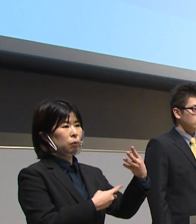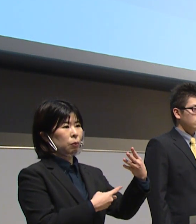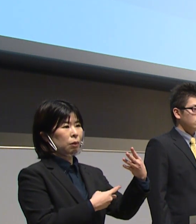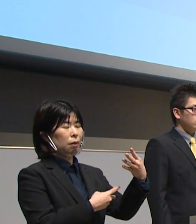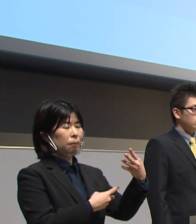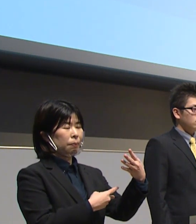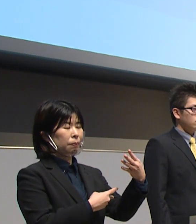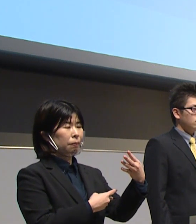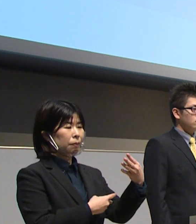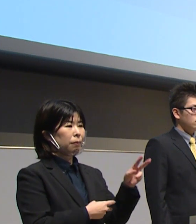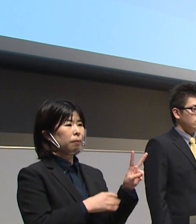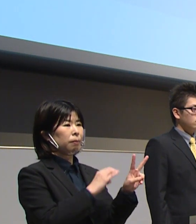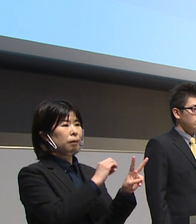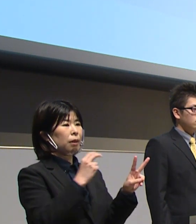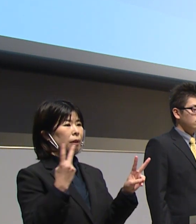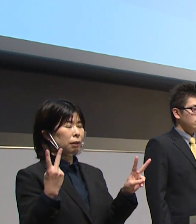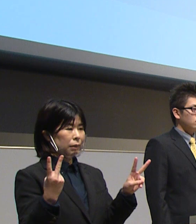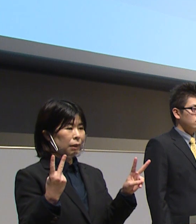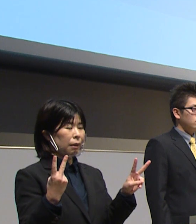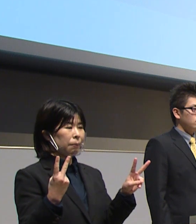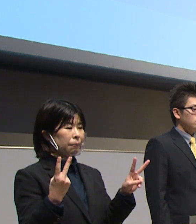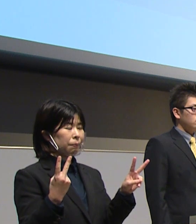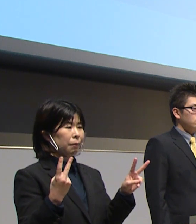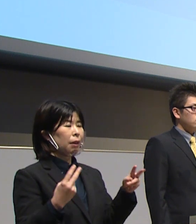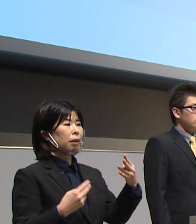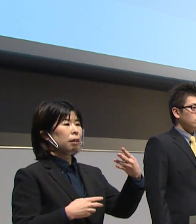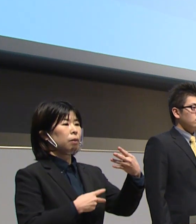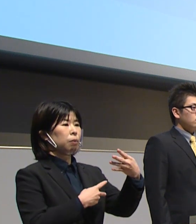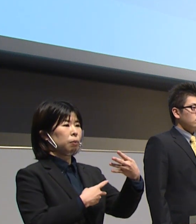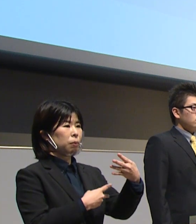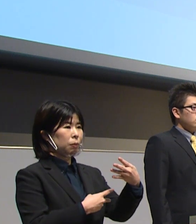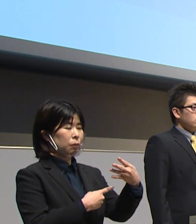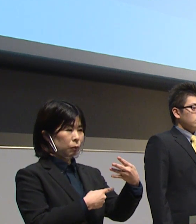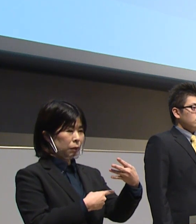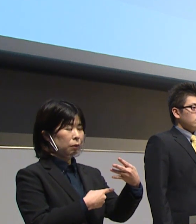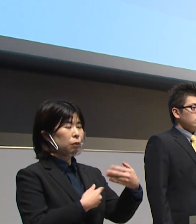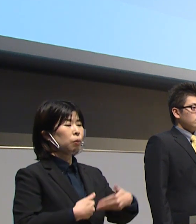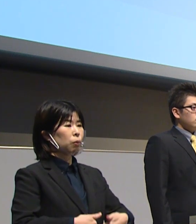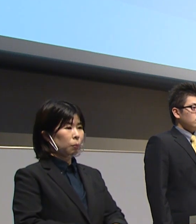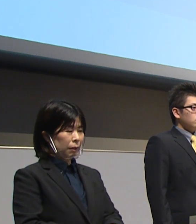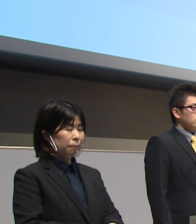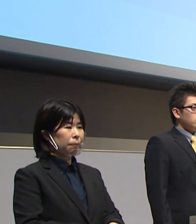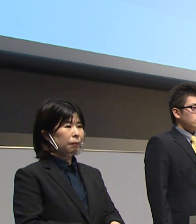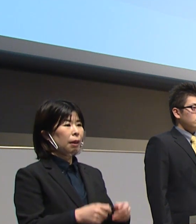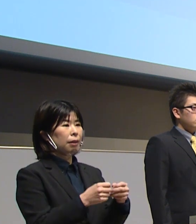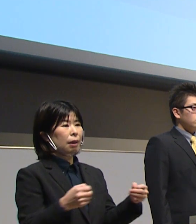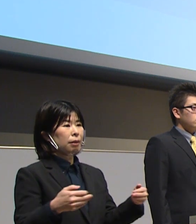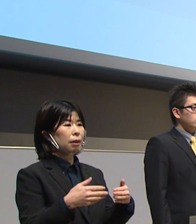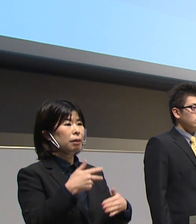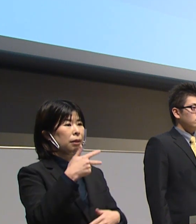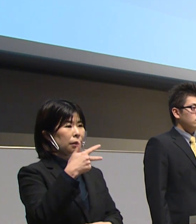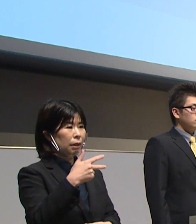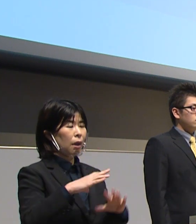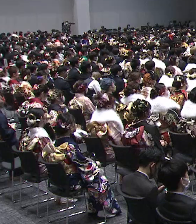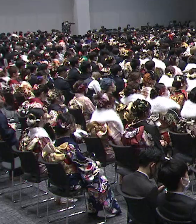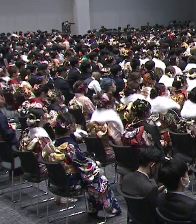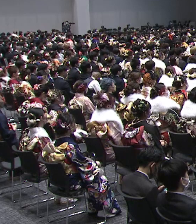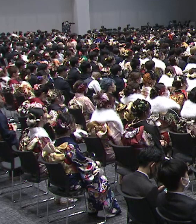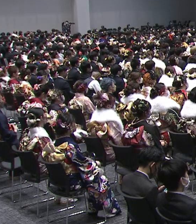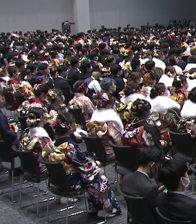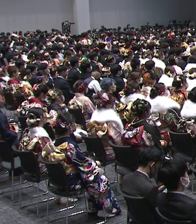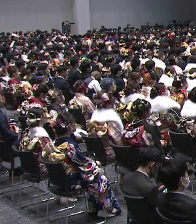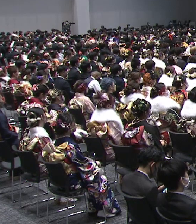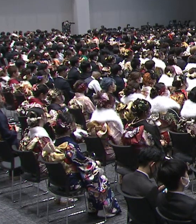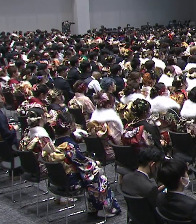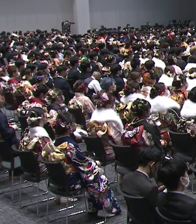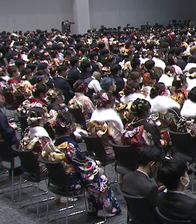から2002年平成14年4月1日生まれで長崎市では国際留学生など